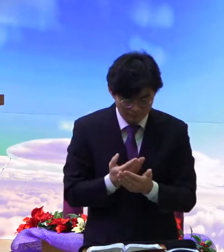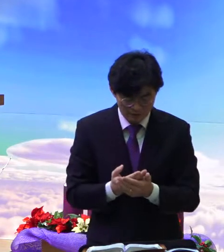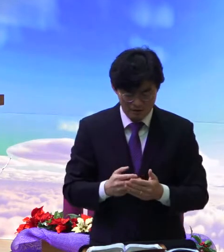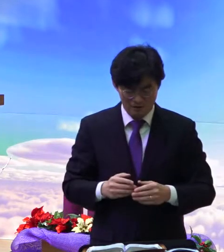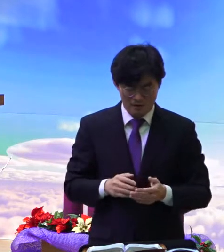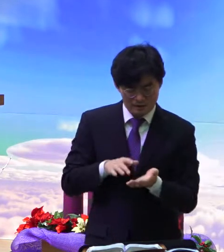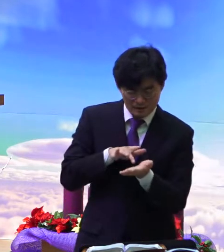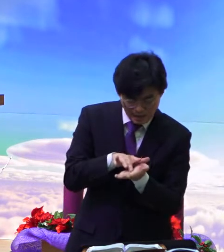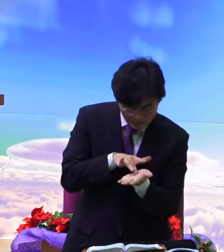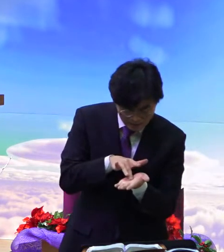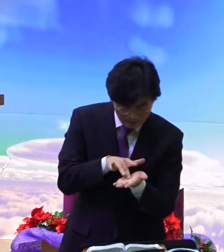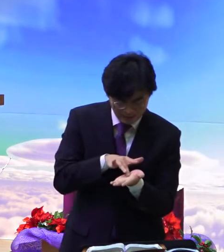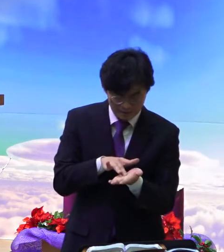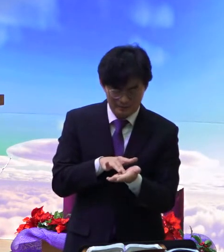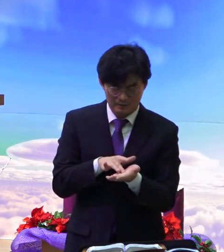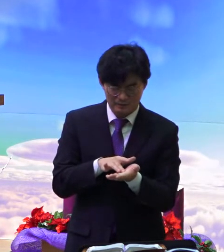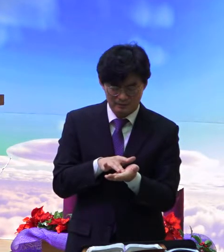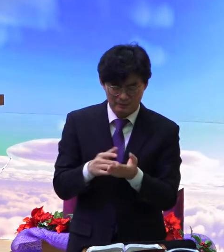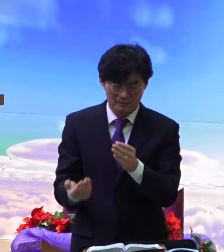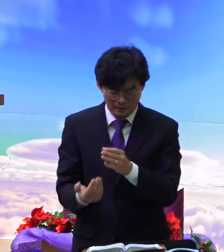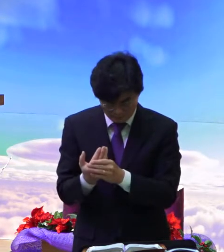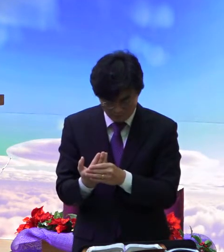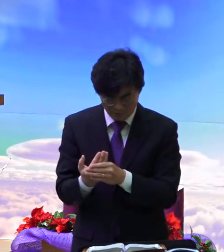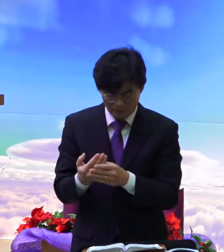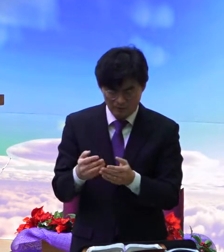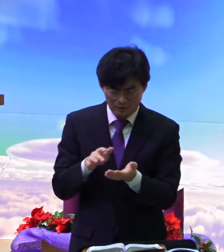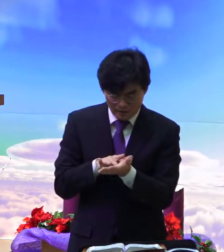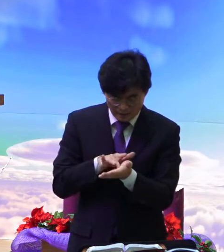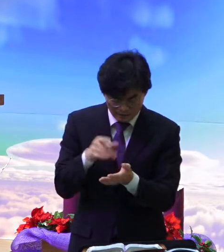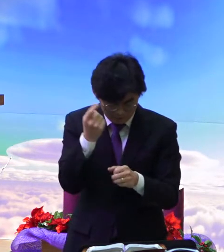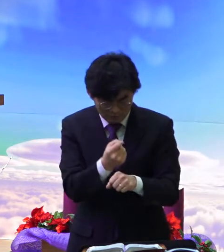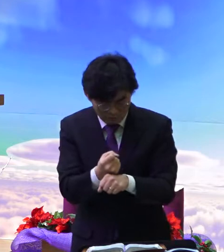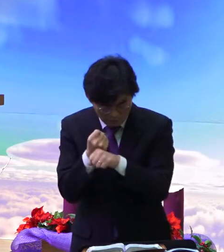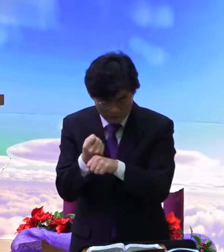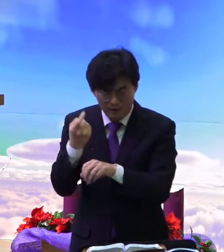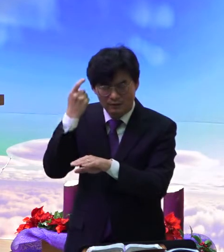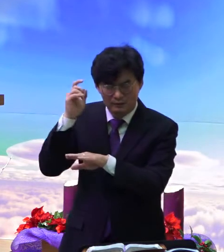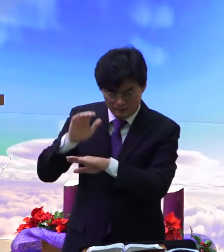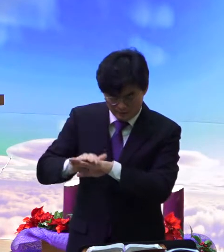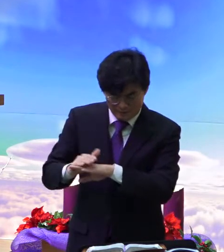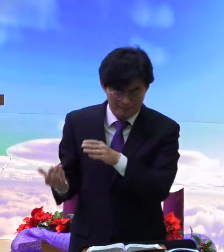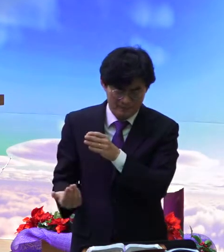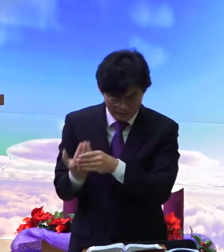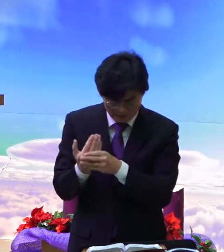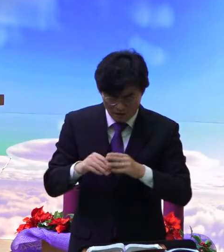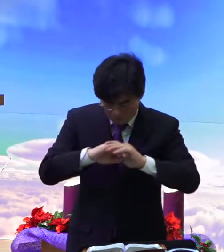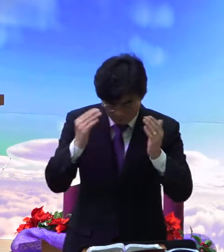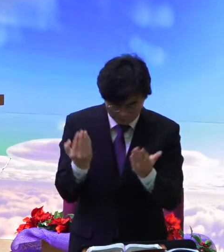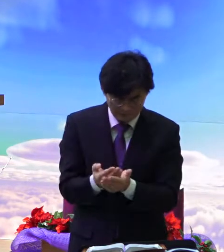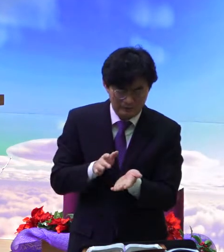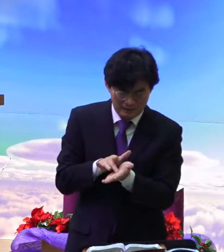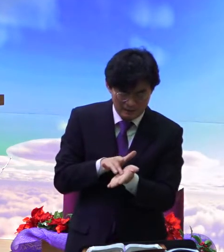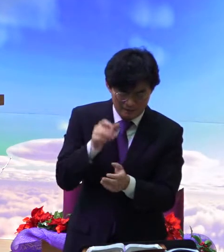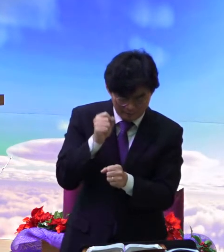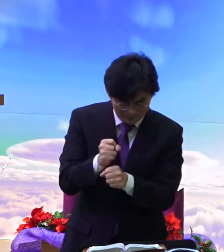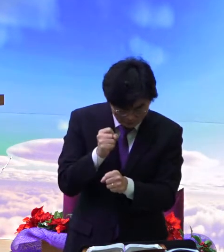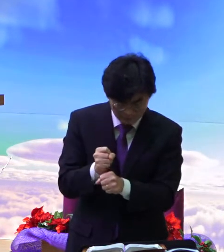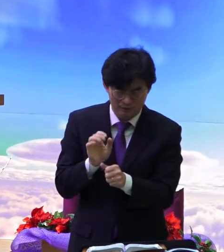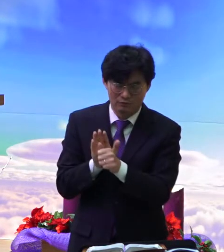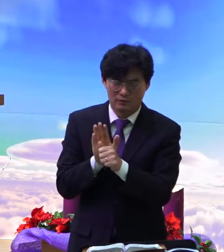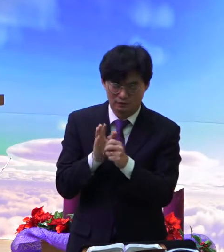백신과 치료제를 개발하는 연구진들에게 지혜와 명철을 부어주셔서 온전한 치료제가 마련되게